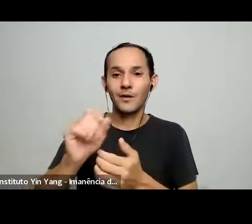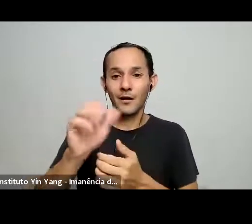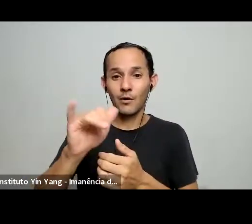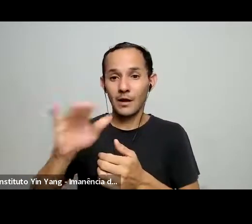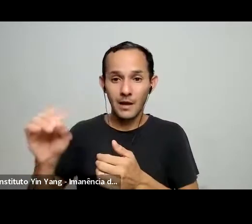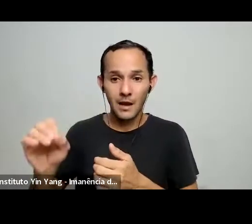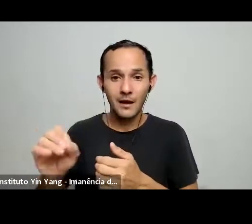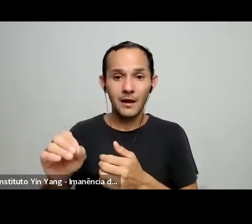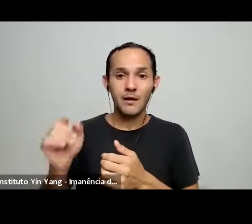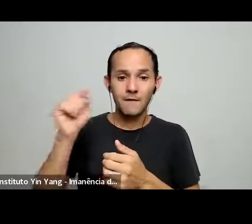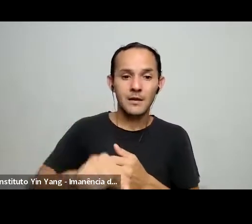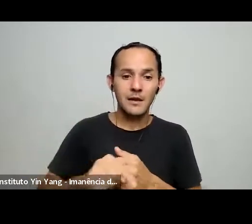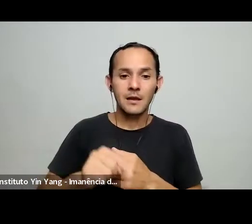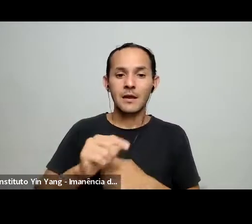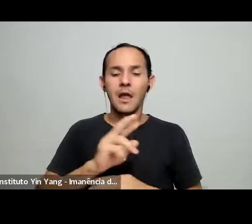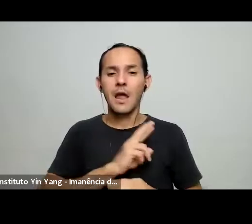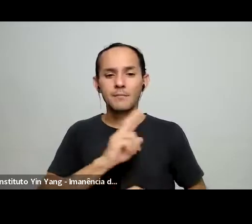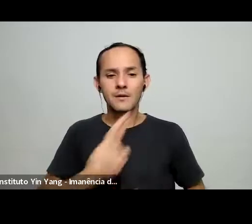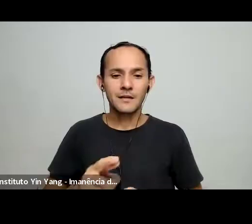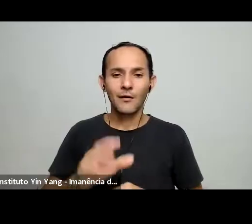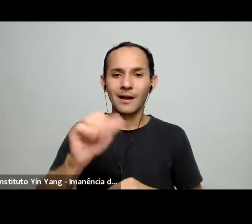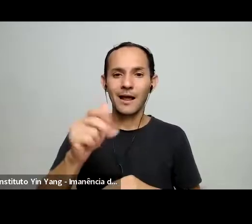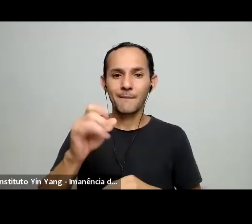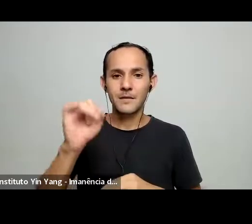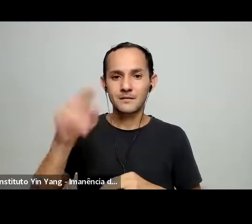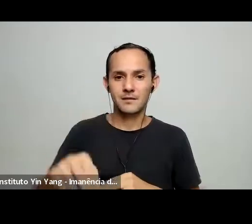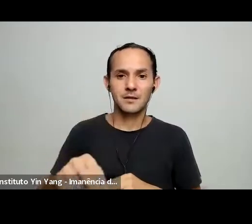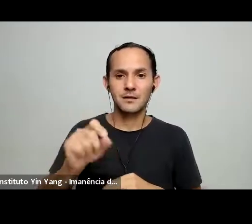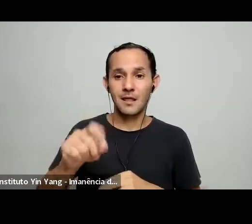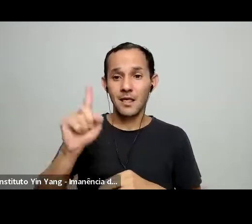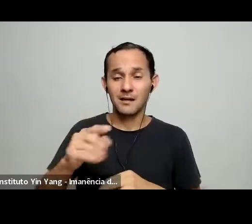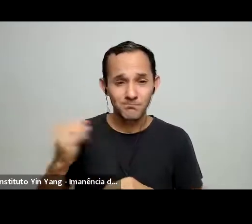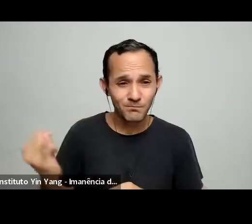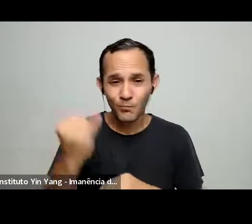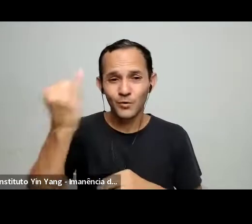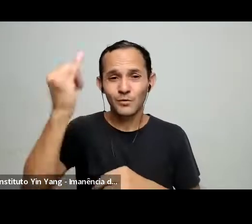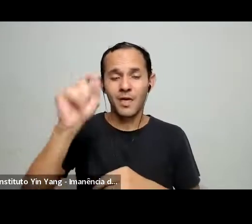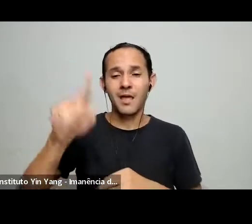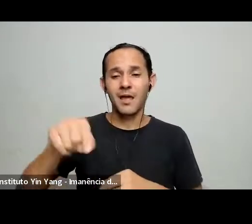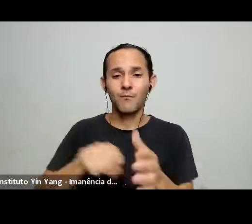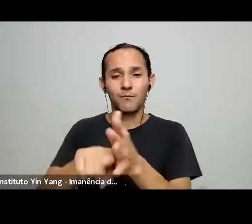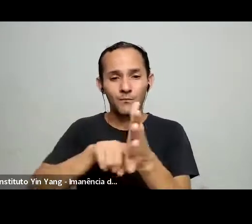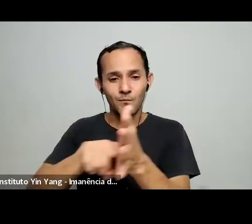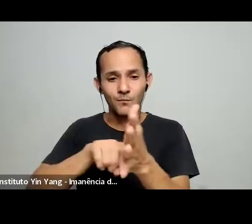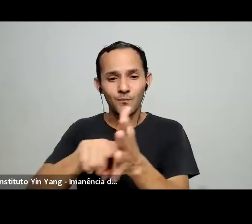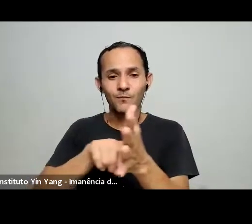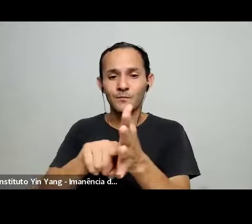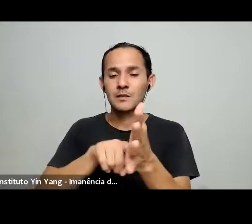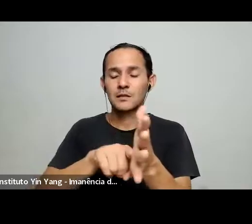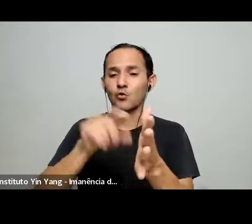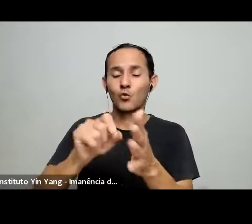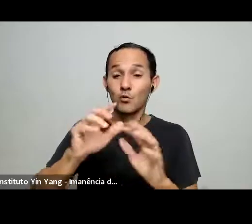a Capsim, que é um órgão de extrema importância, são pesquisadores do mundo